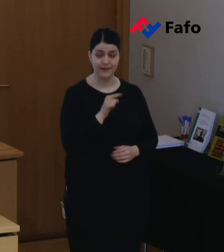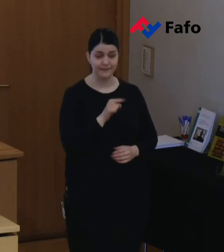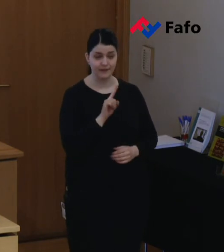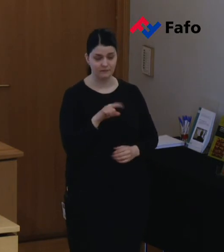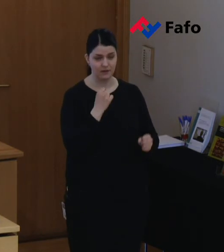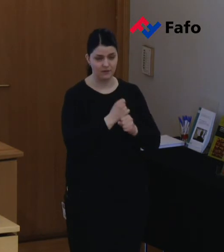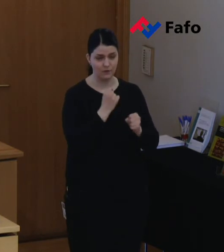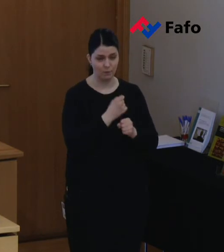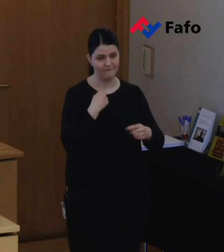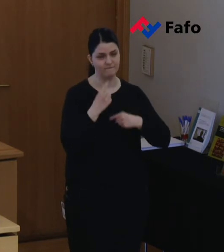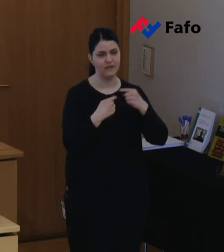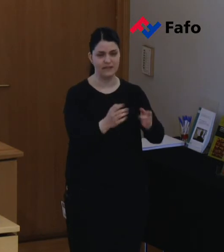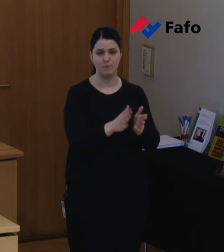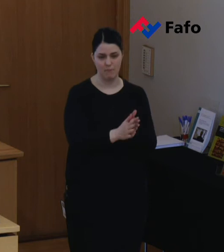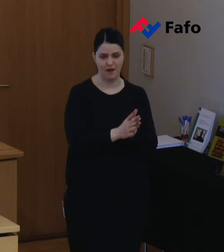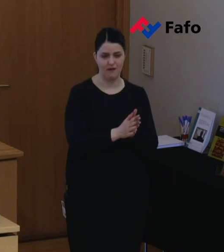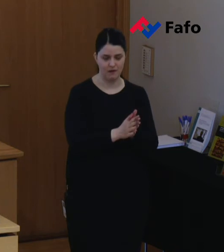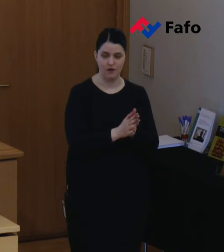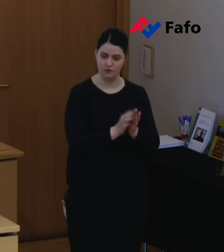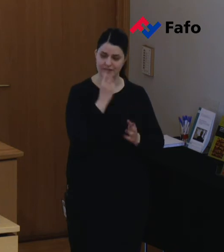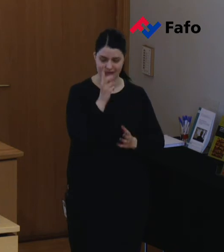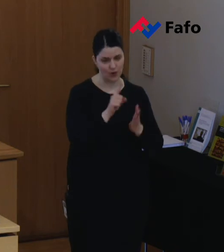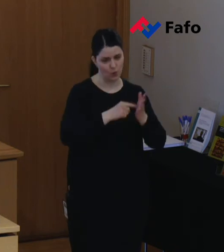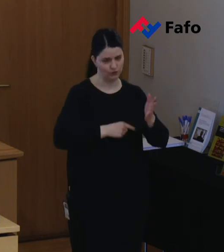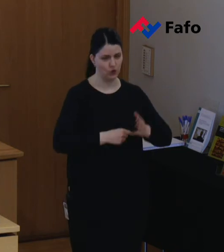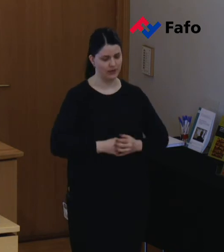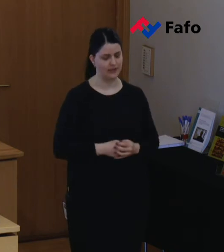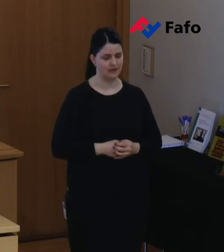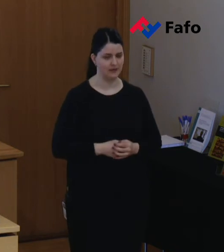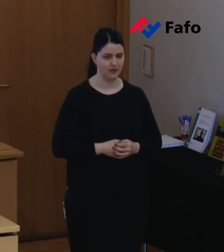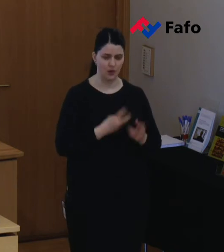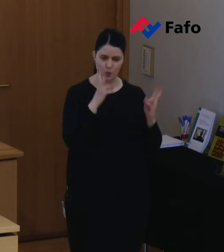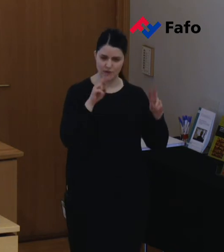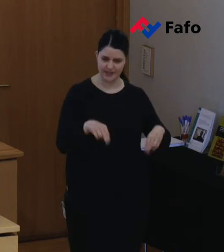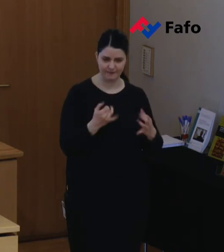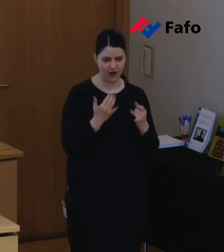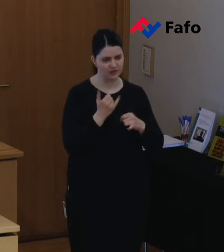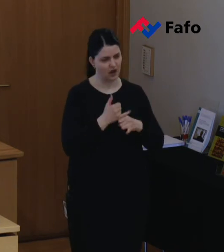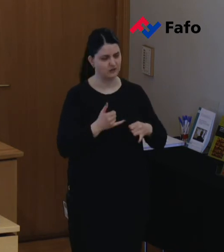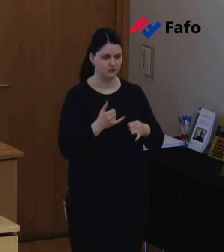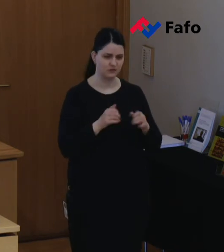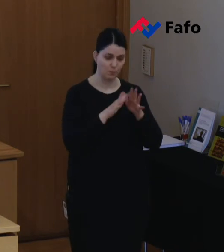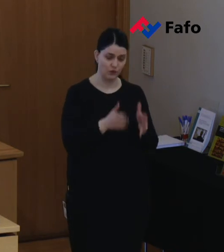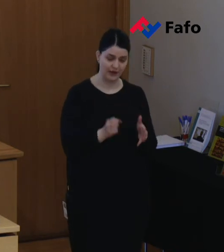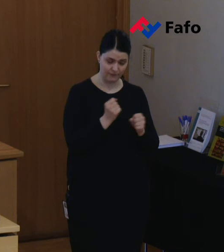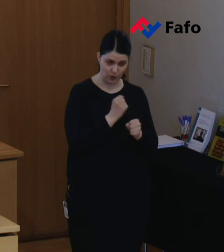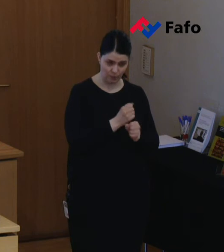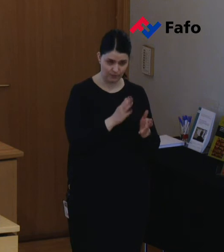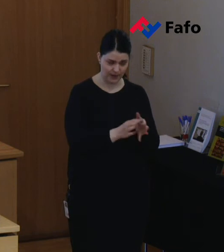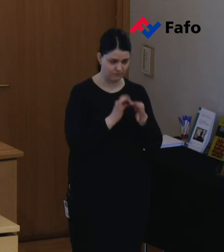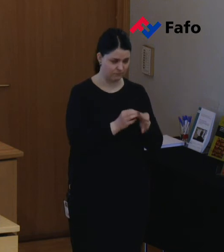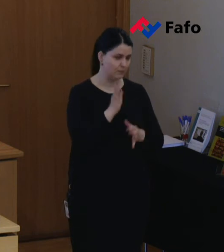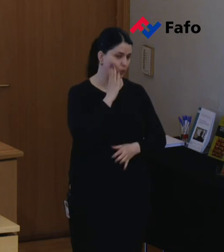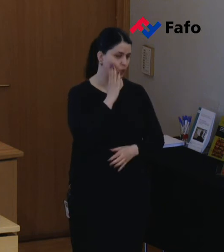skal jobbe videre med, og som vi ser er utfordring. Og det er jo selv om, uansett hvilken modell man velger å jobbe etter i forhold til